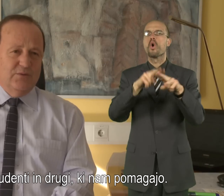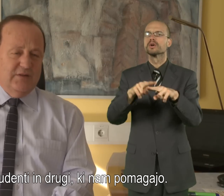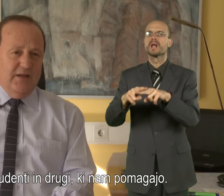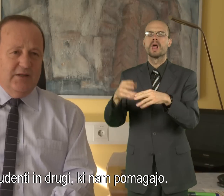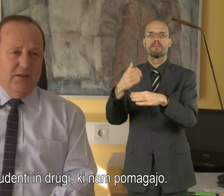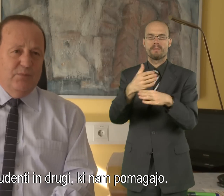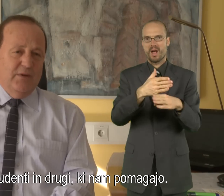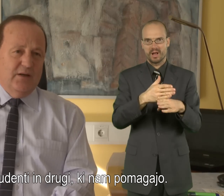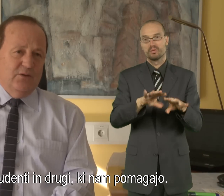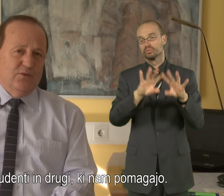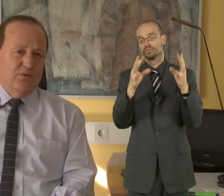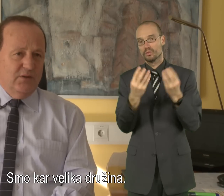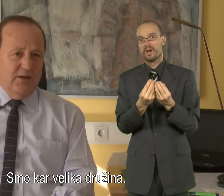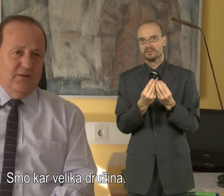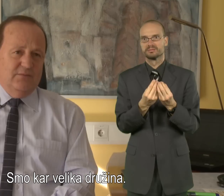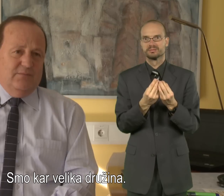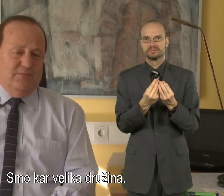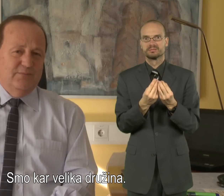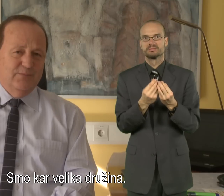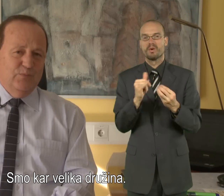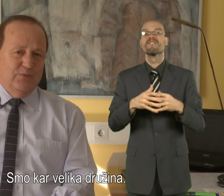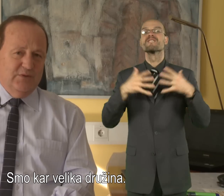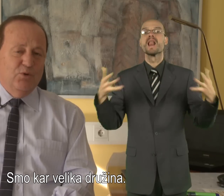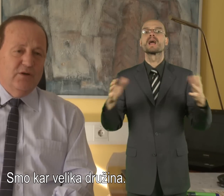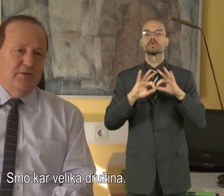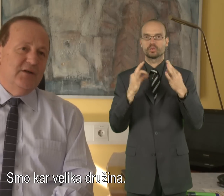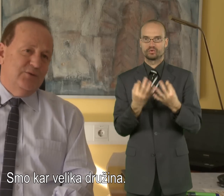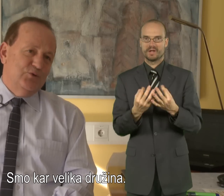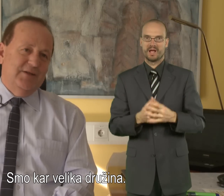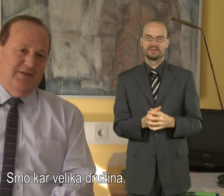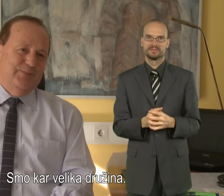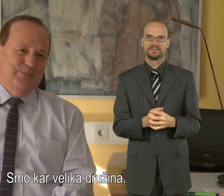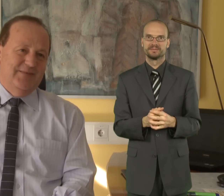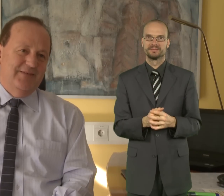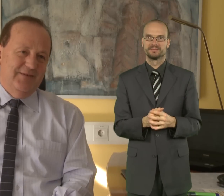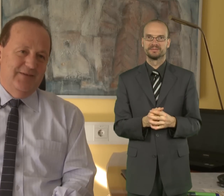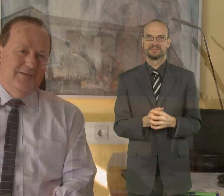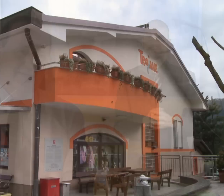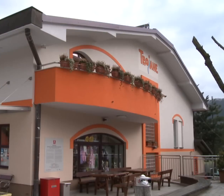plus ostali, ki nam pomagajo, tako da ja, smo kar velika družina.